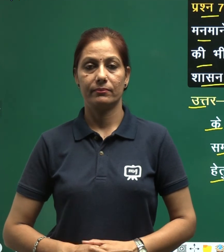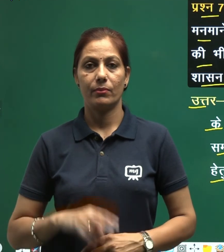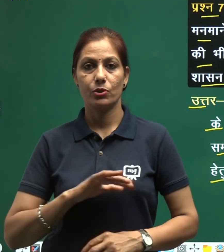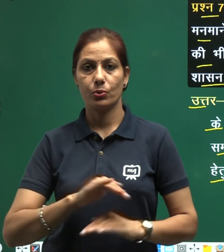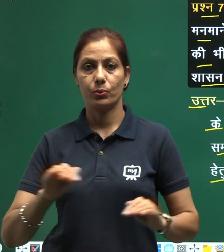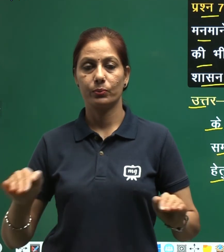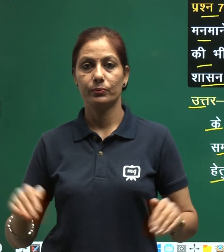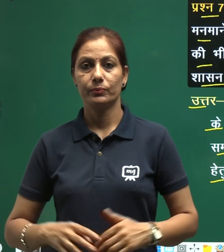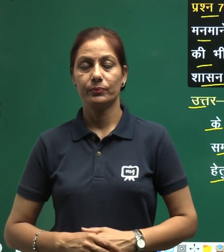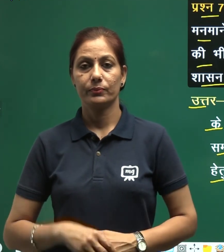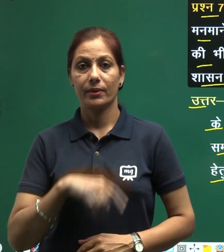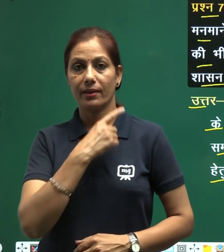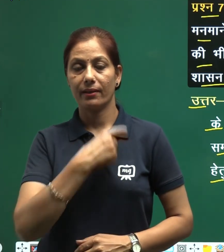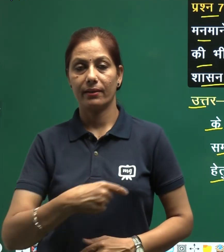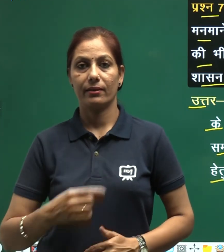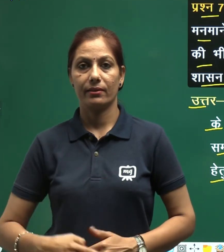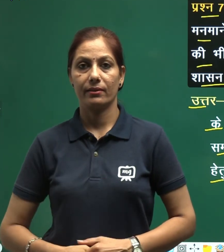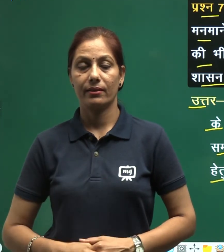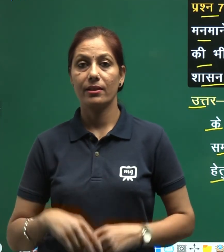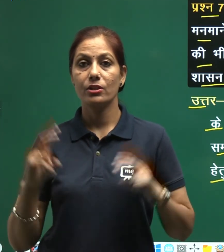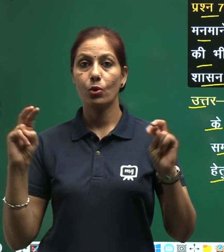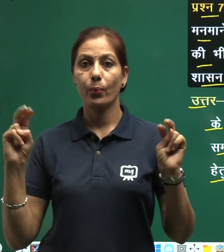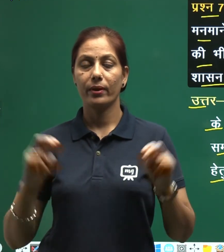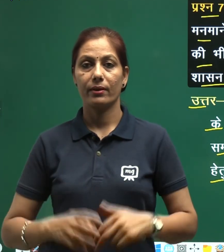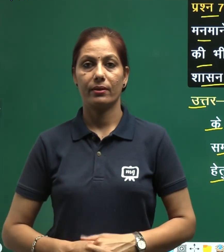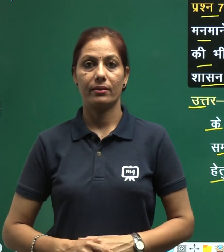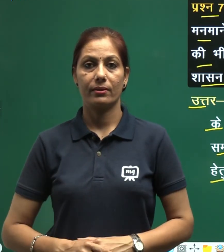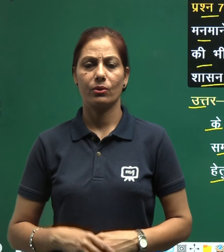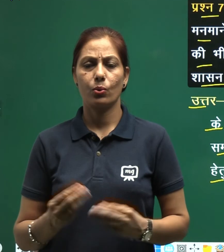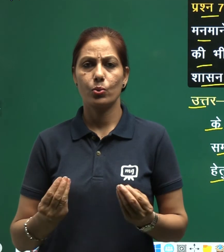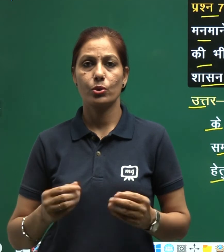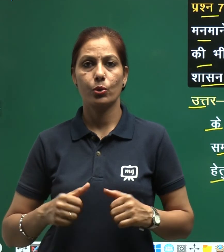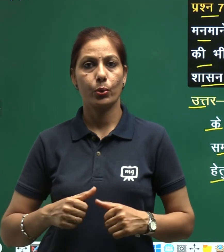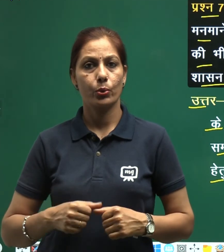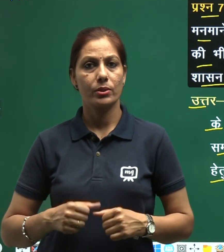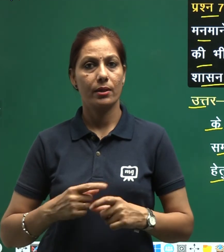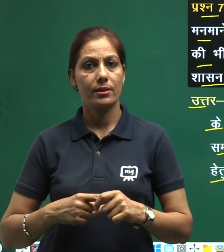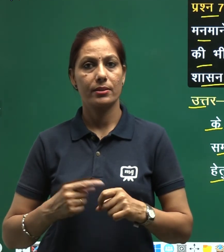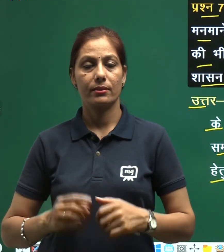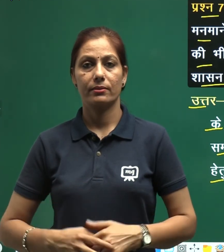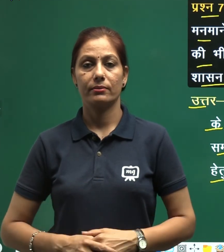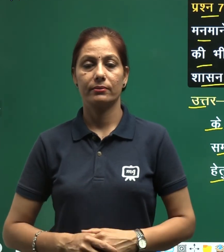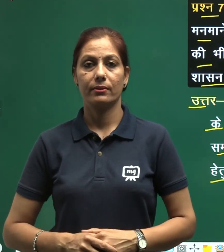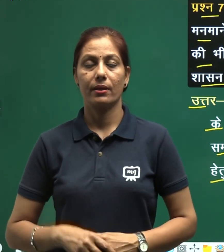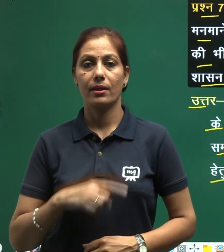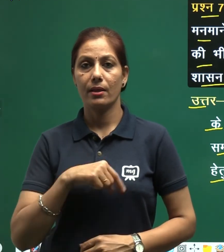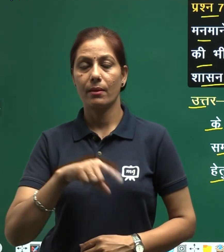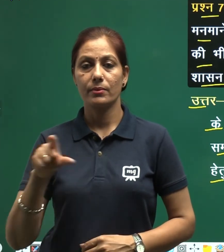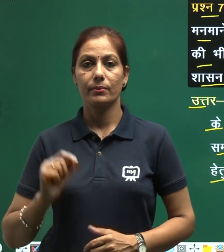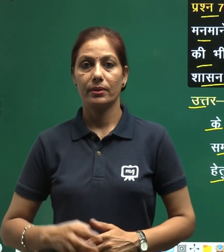बच्चों, ये थे इस अध्याय के कुछ प्रश्नोत्तर। इन्हें